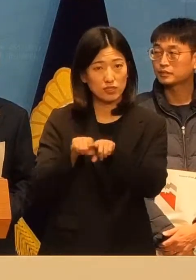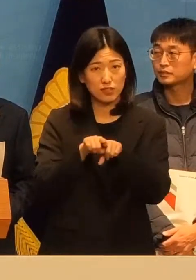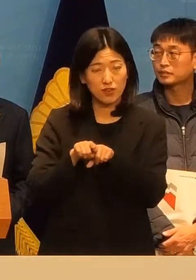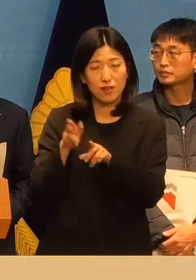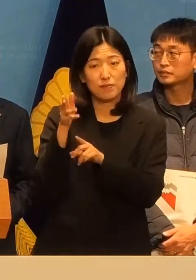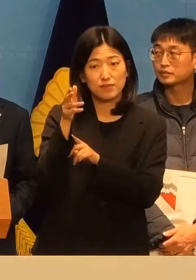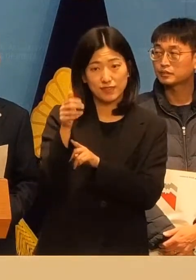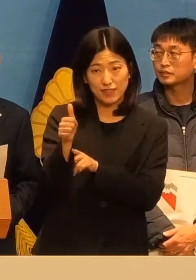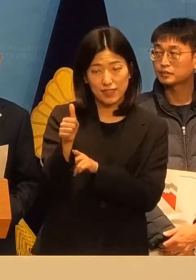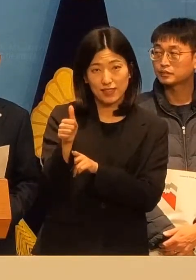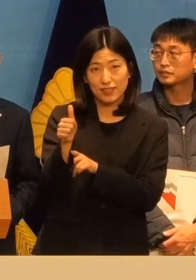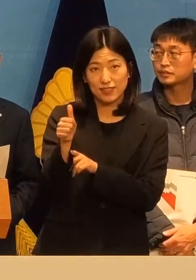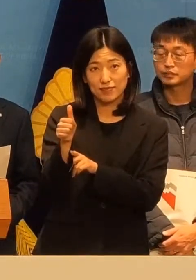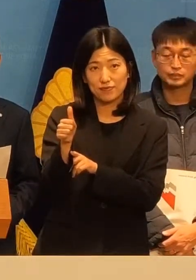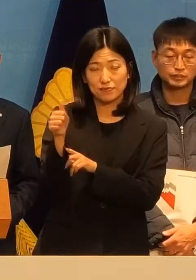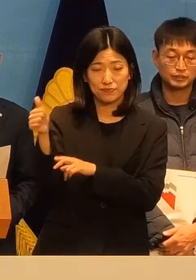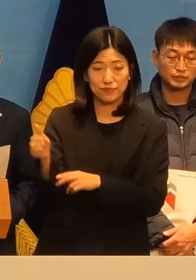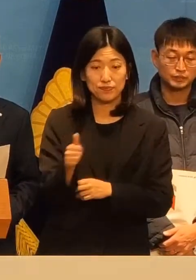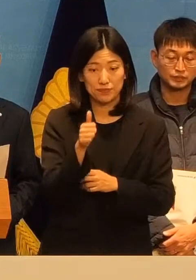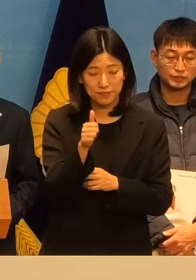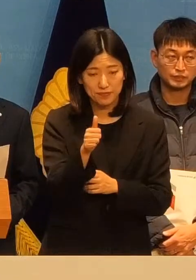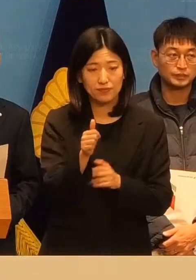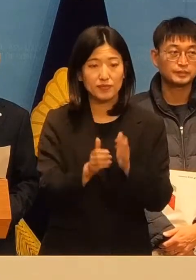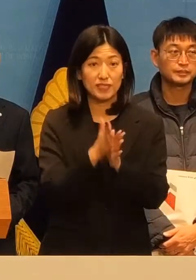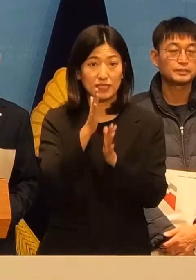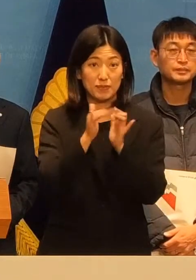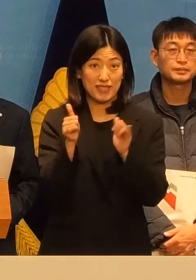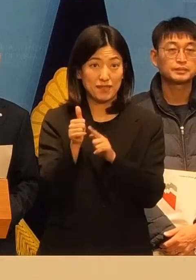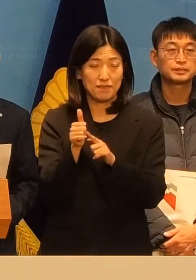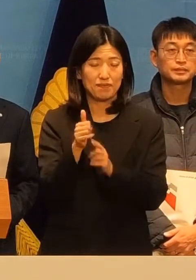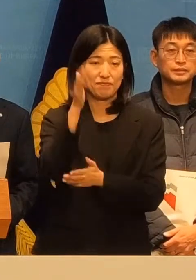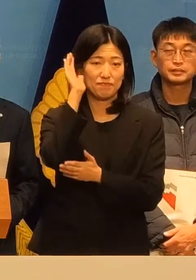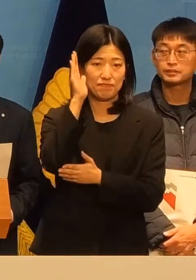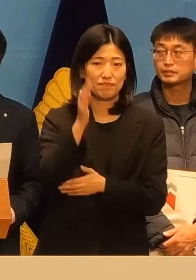공동대표님 자리하셔서 먼저 시민 발언을 하시도록 하겠습니다.